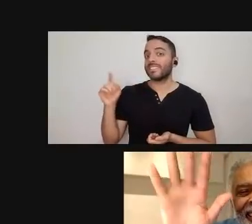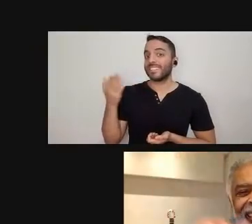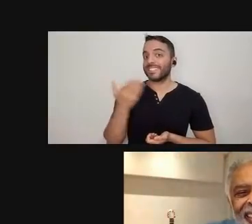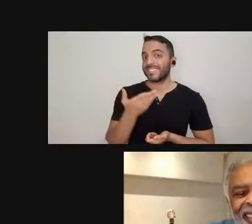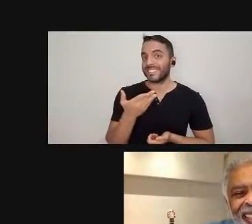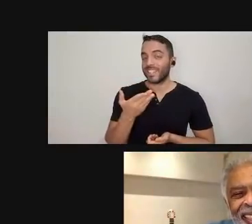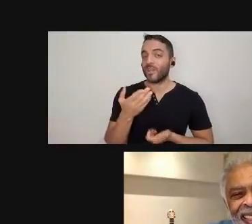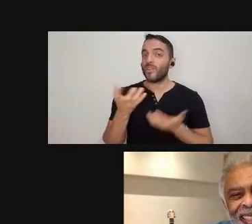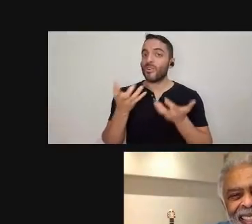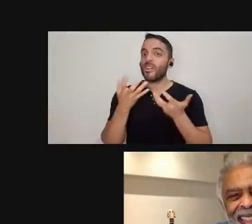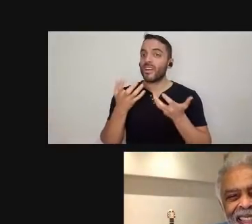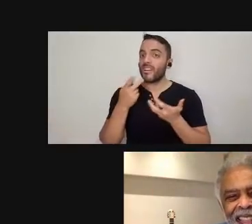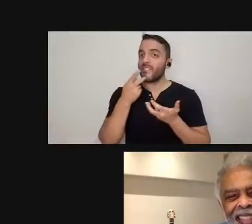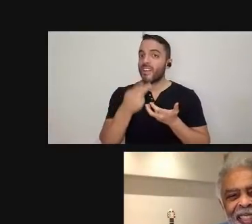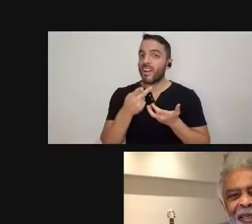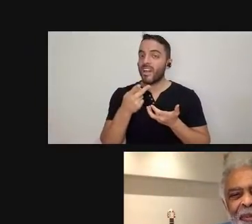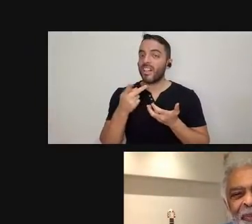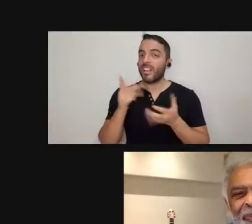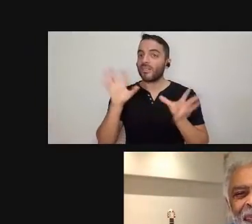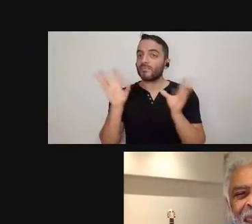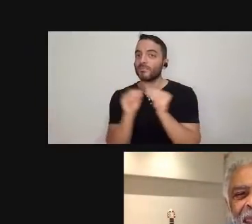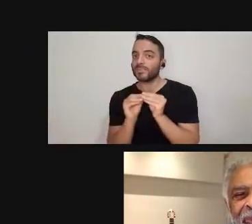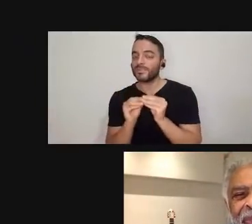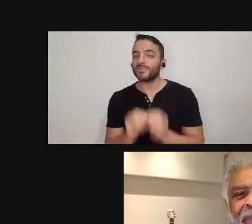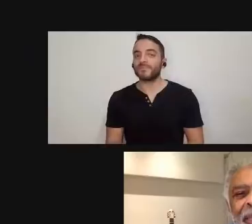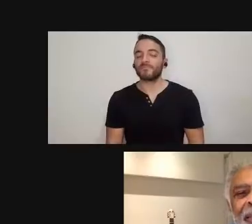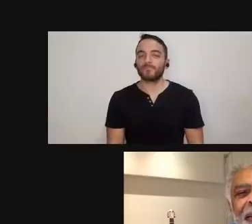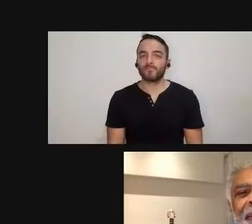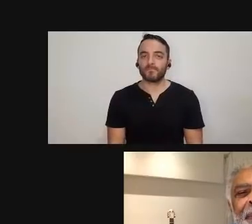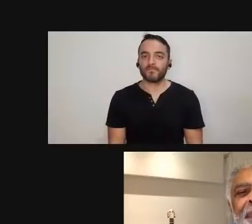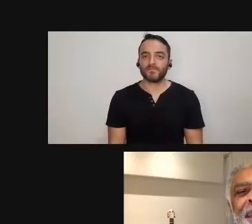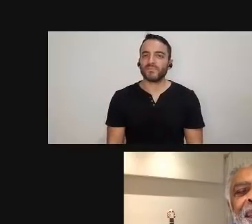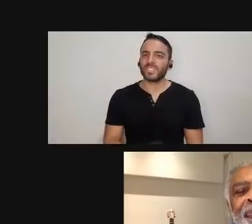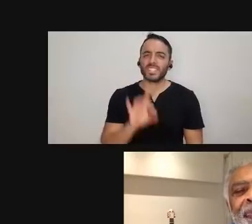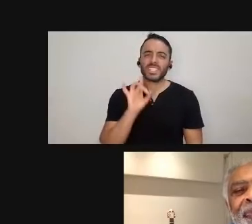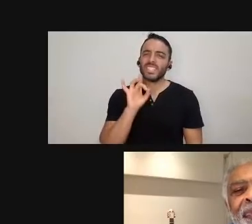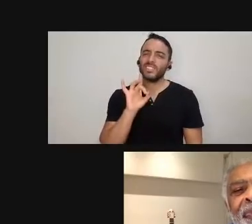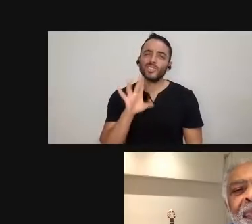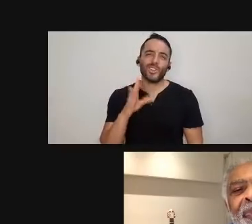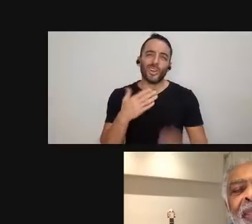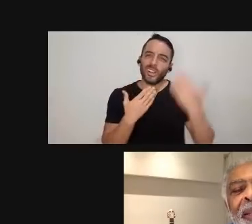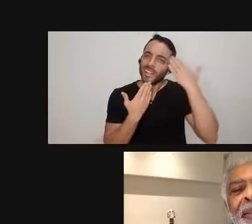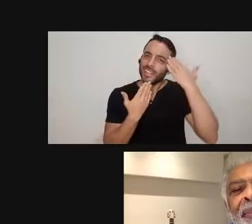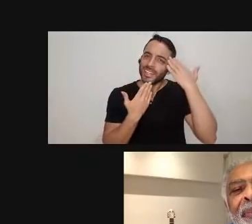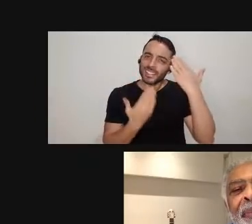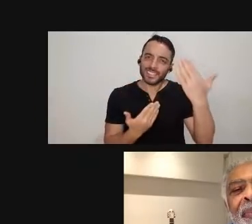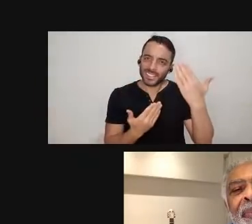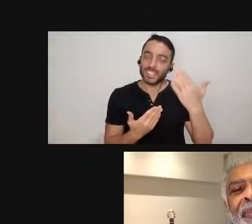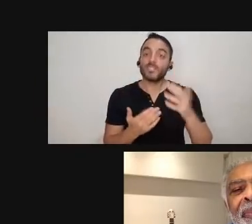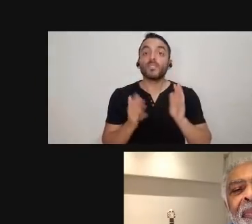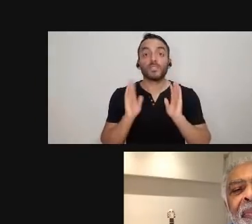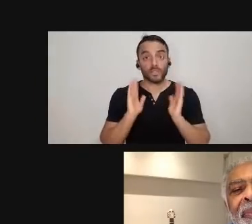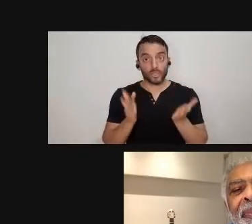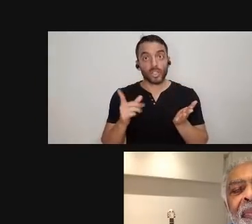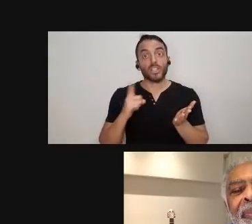você quer suas últimas palavras, Conceição? Ah, eu só tenho a agradecer, quer dizer, eu já tive um